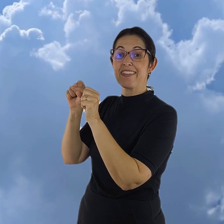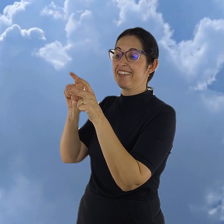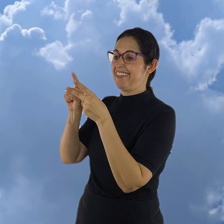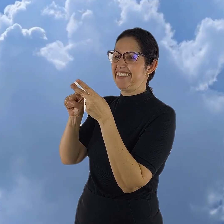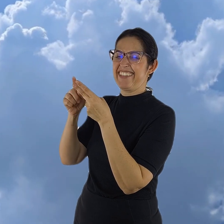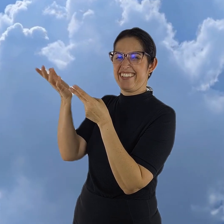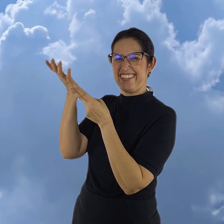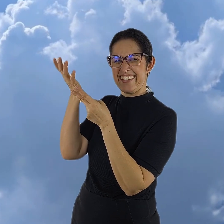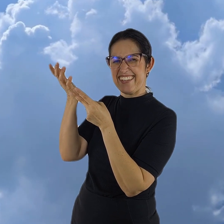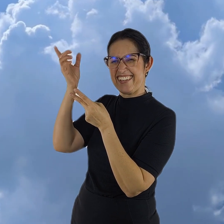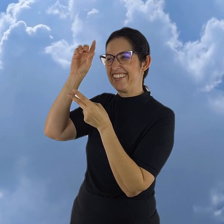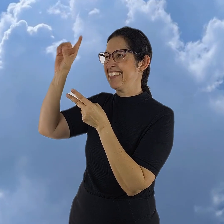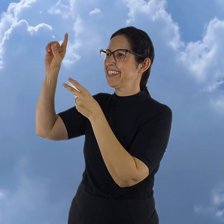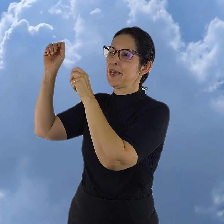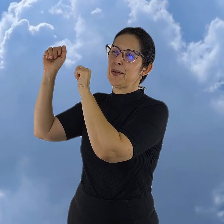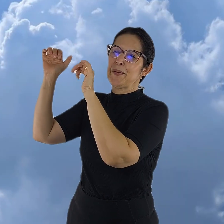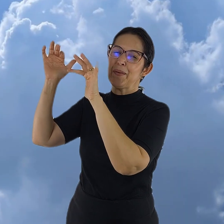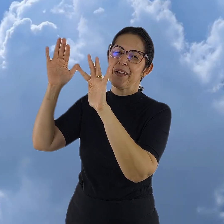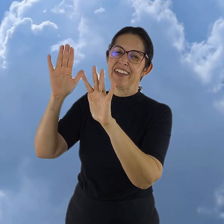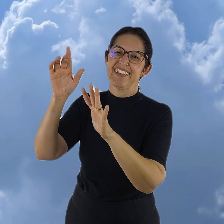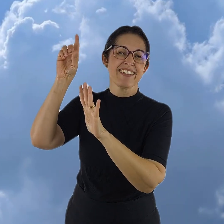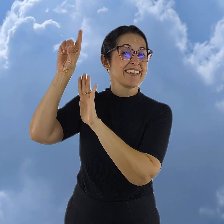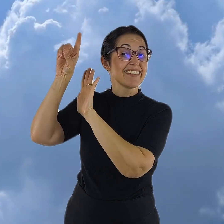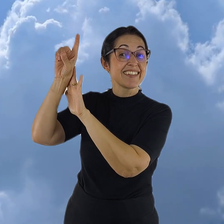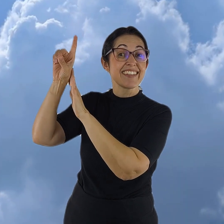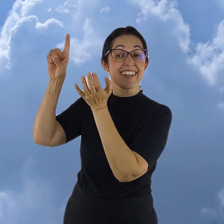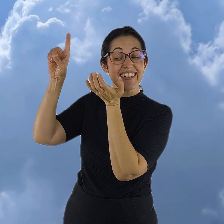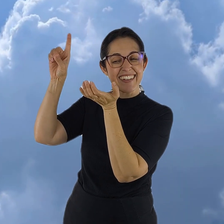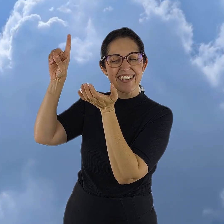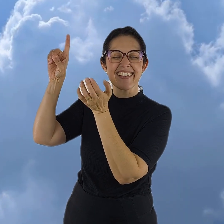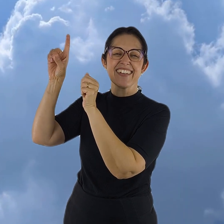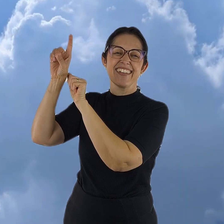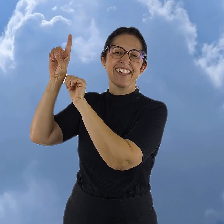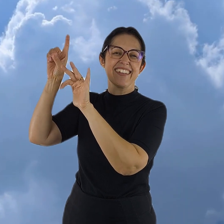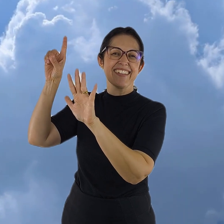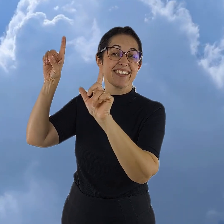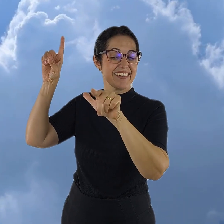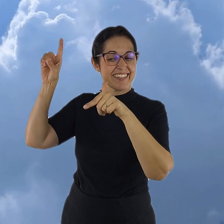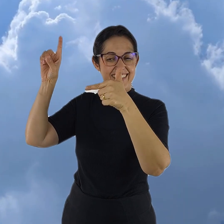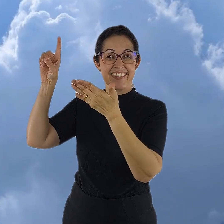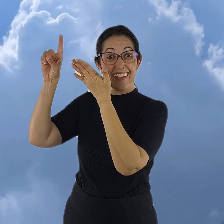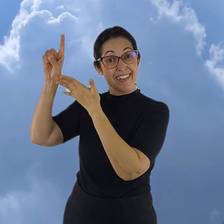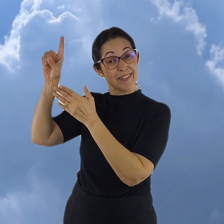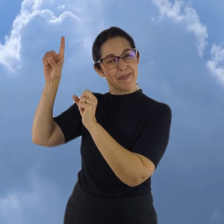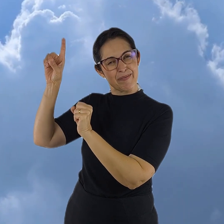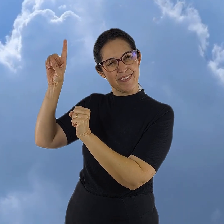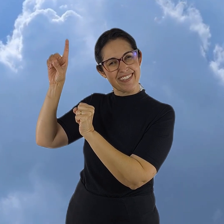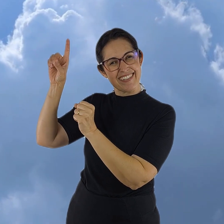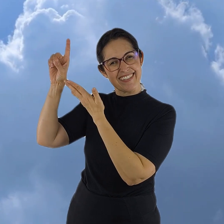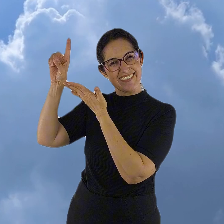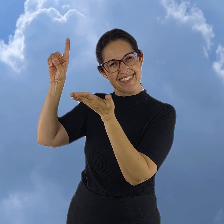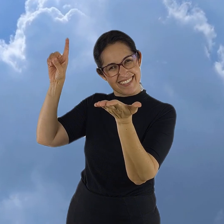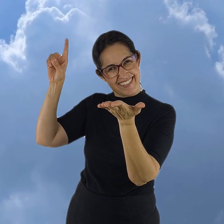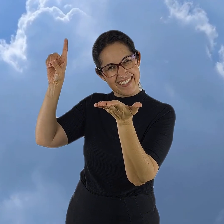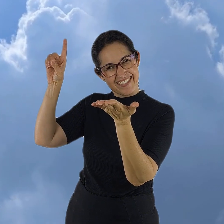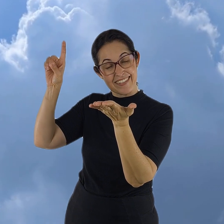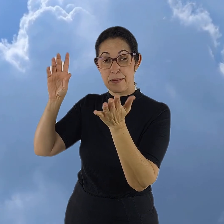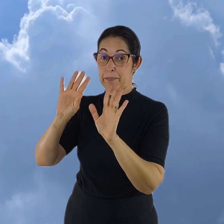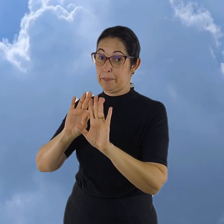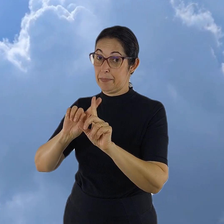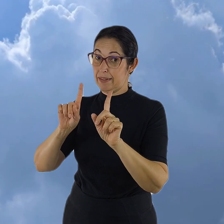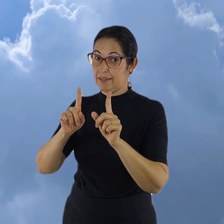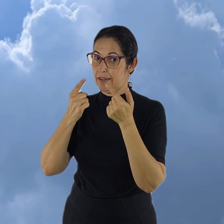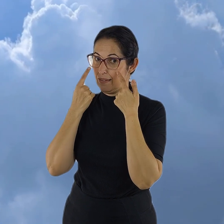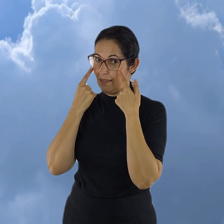quer. Porque dele é o querer e o realizar. Dele é o querer e o operar. Ele pode.